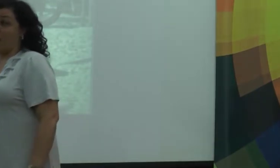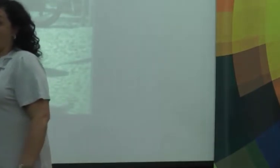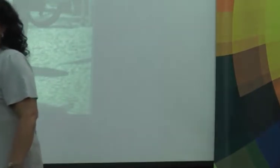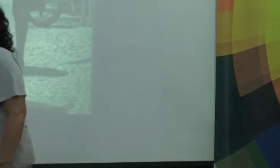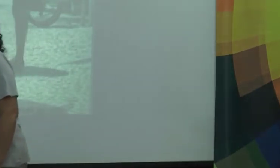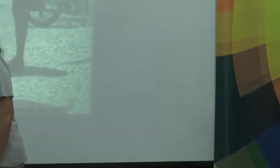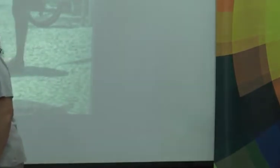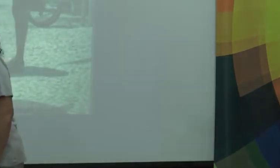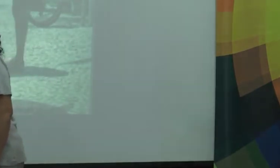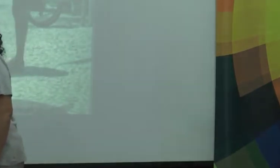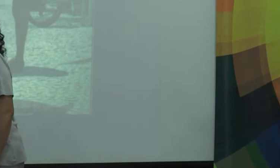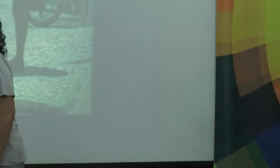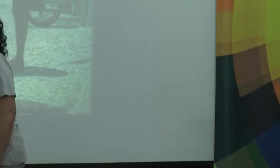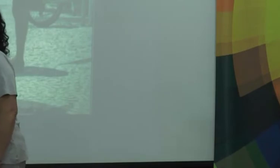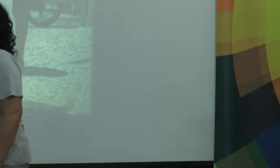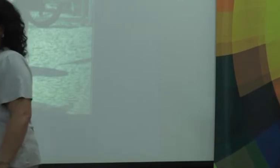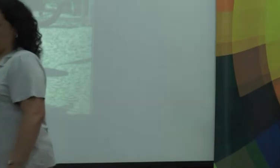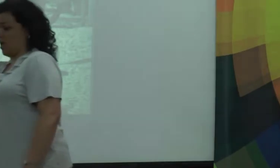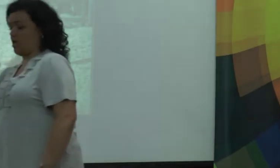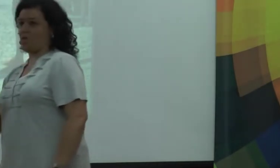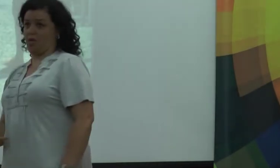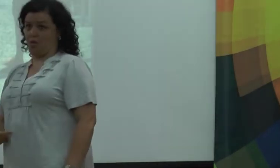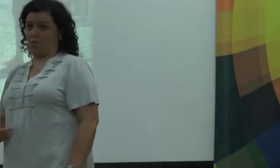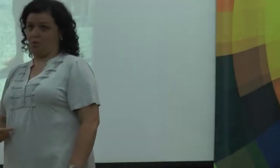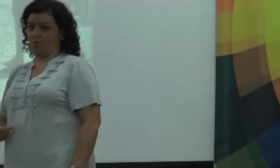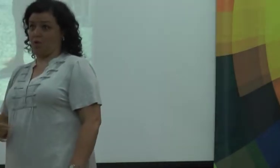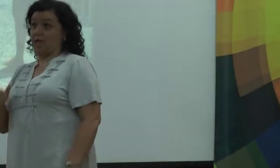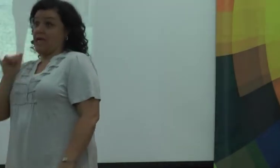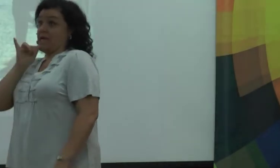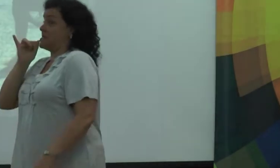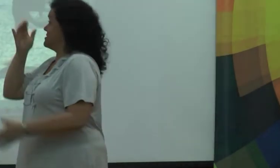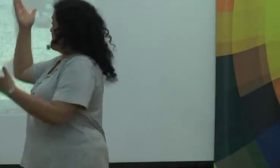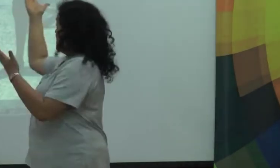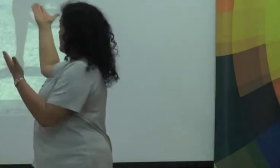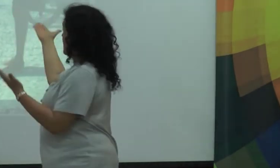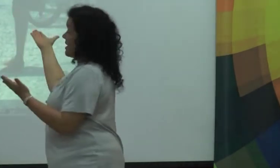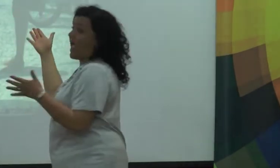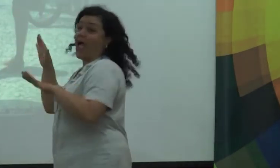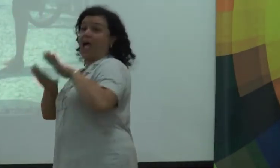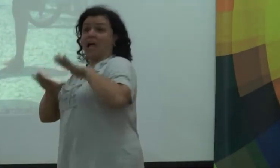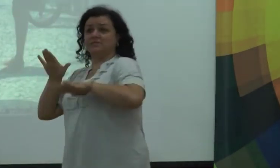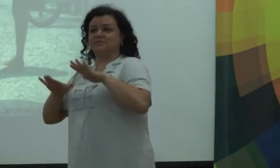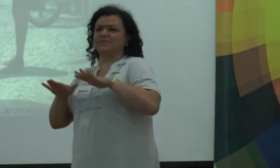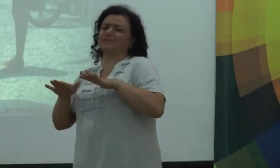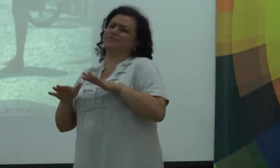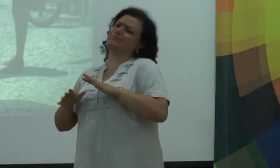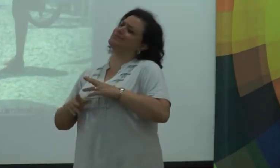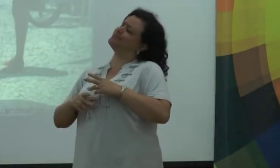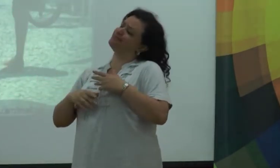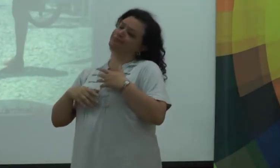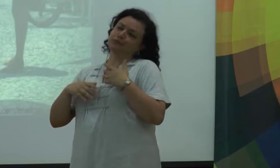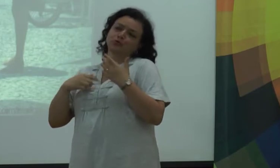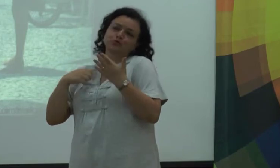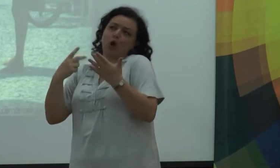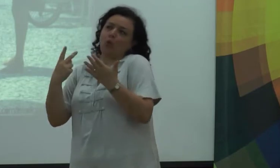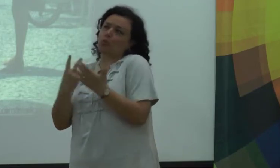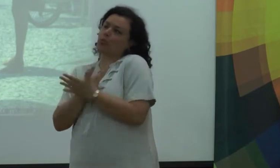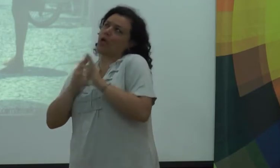temos o amar ao outro como a ti mesmo. Então, depende